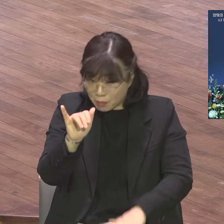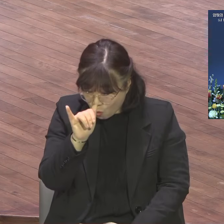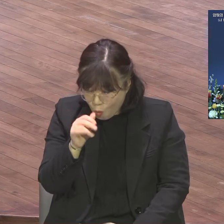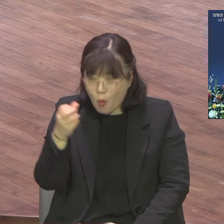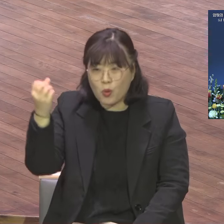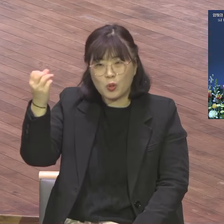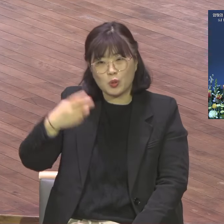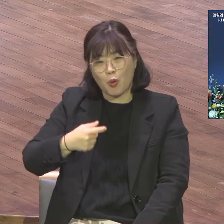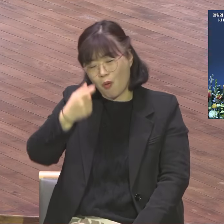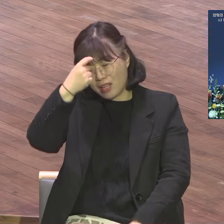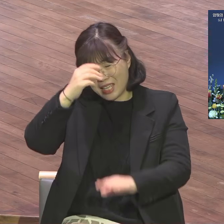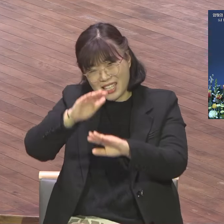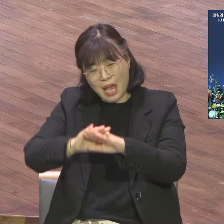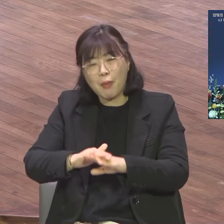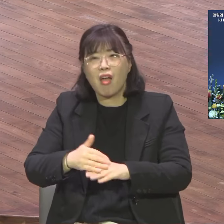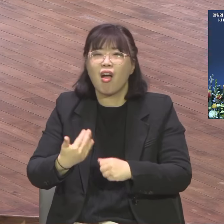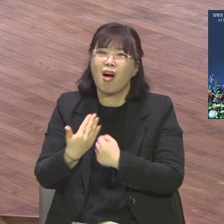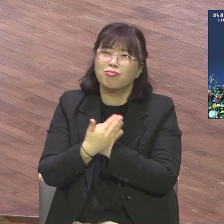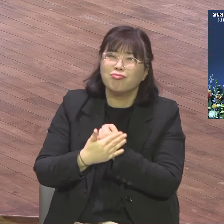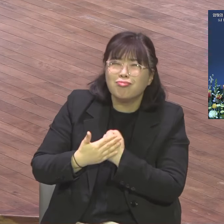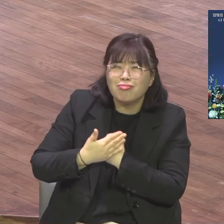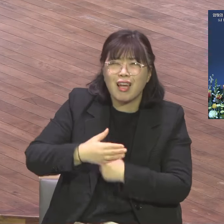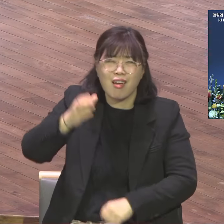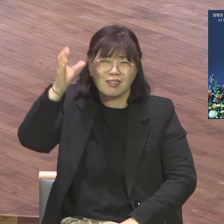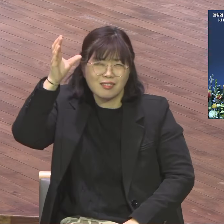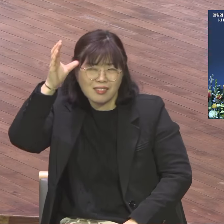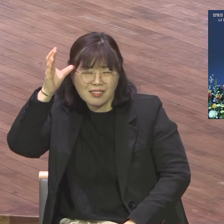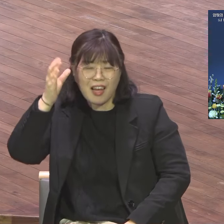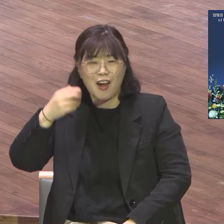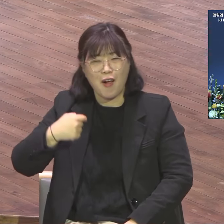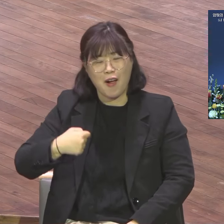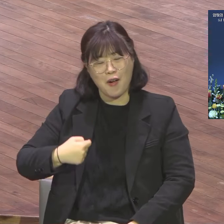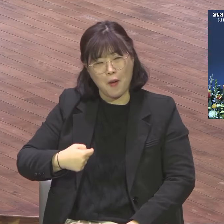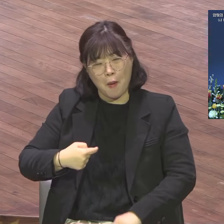중요성 알면서 예배한 분들 다 봤거든요.